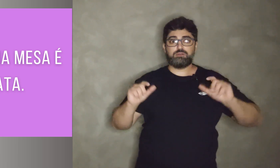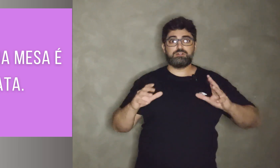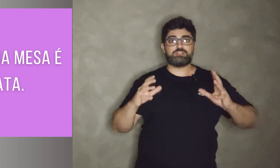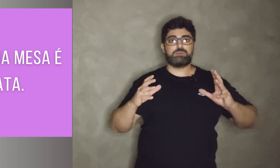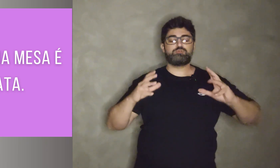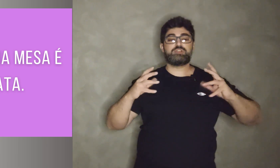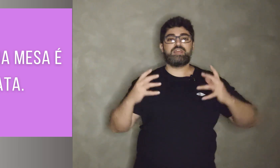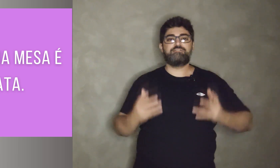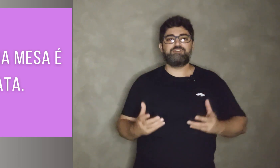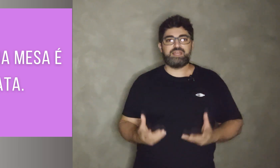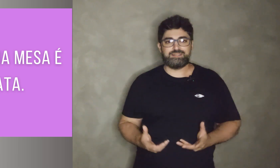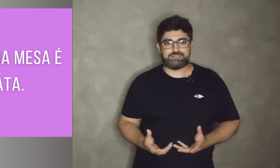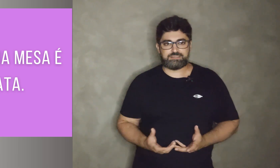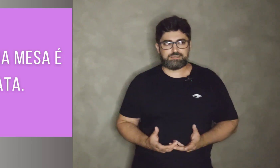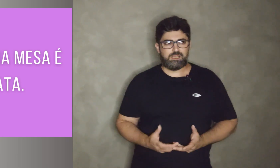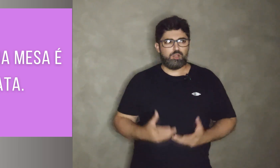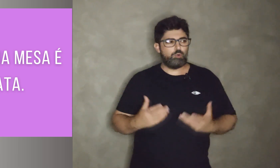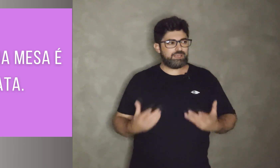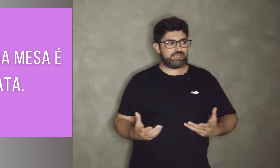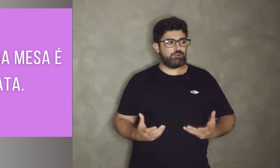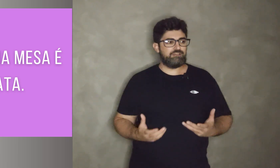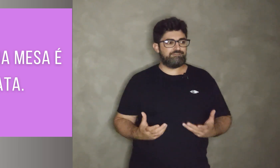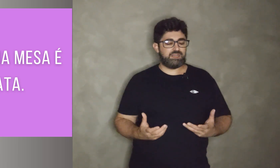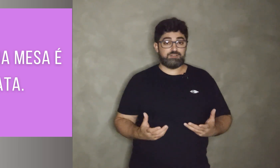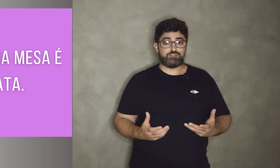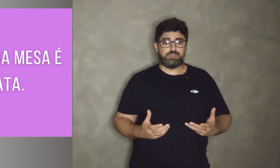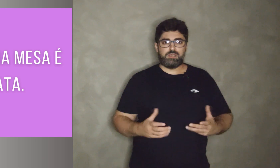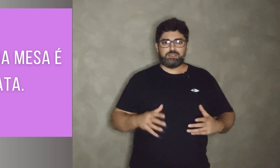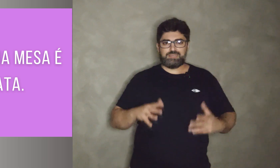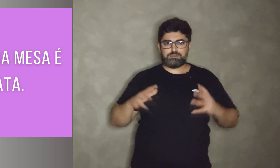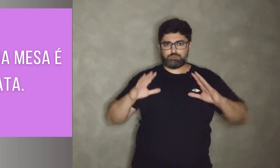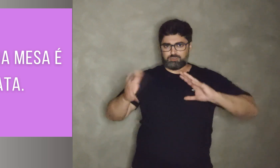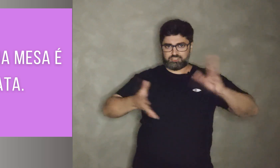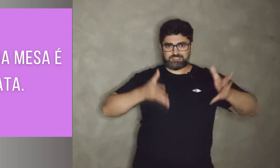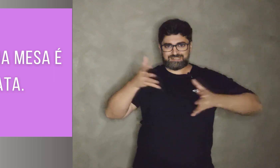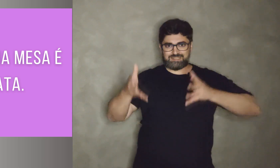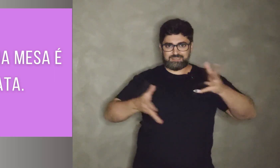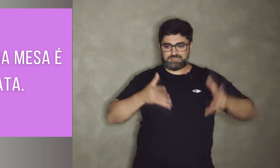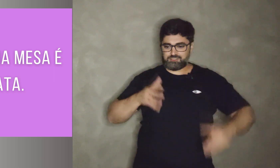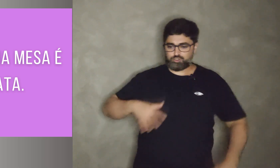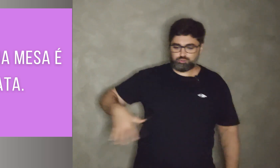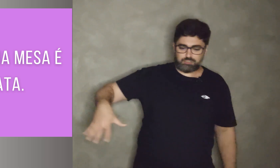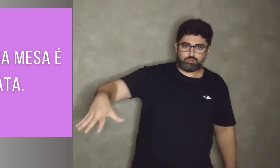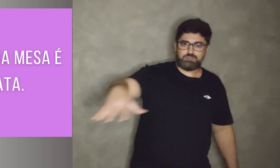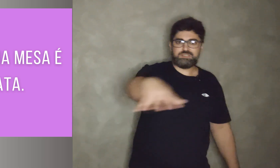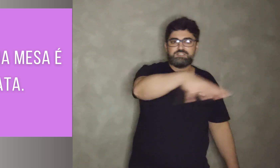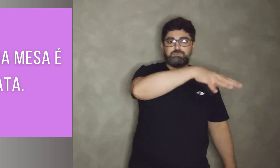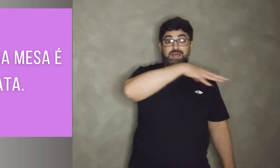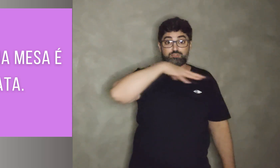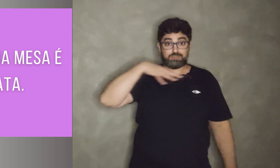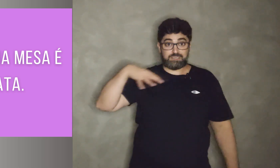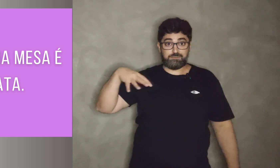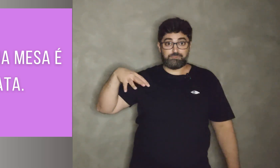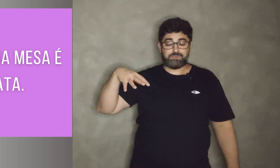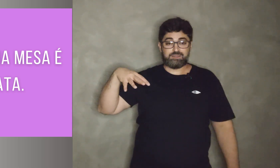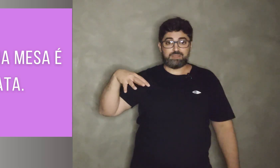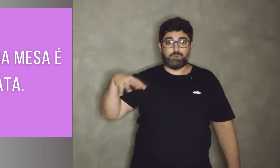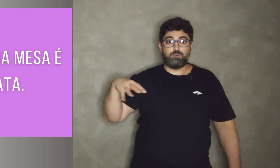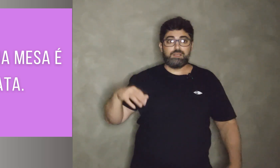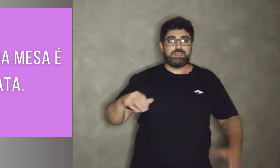que nós chamamos de referentes. O que é o referente? Dentro, quando a gente está sinalizando, a gente usa todo esse espaço aqui. Tá bom? Se eu